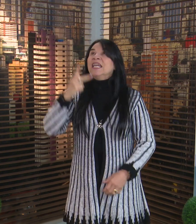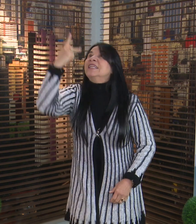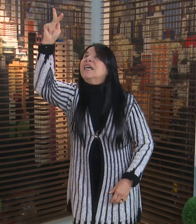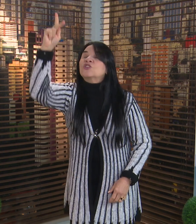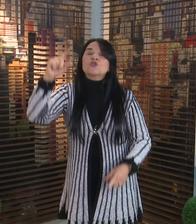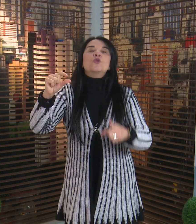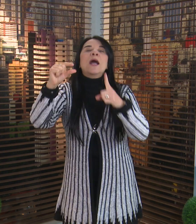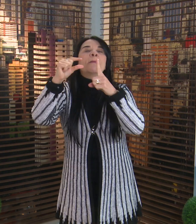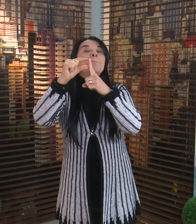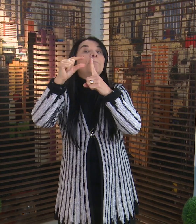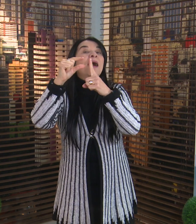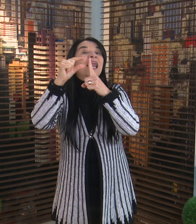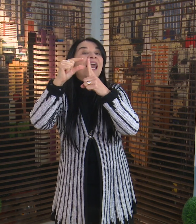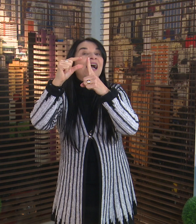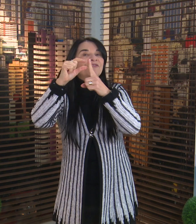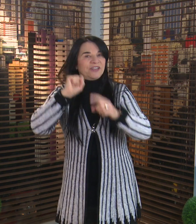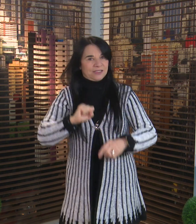da sua palavra.